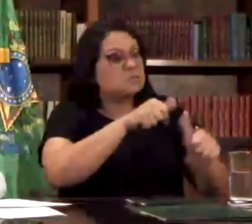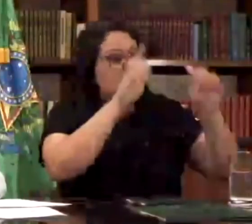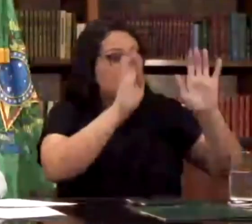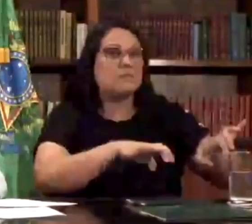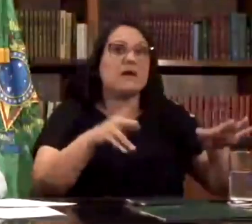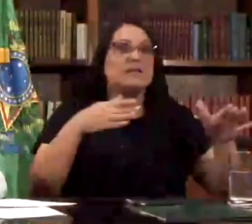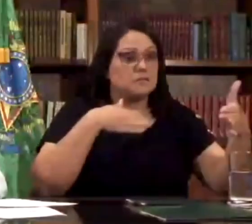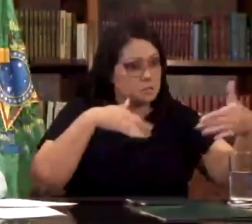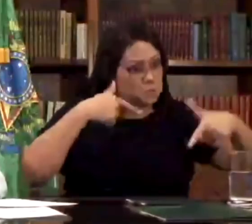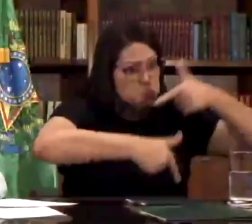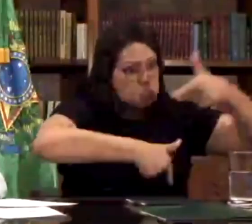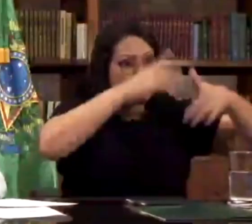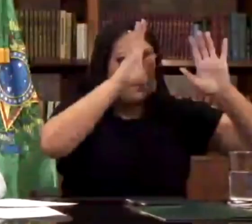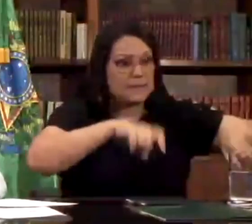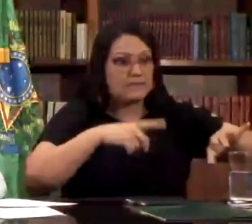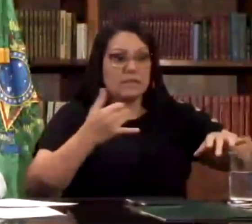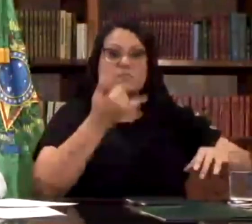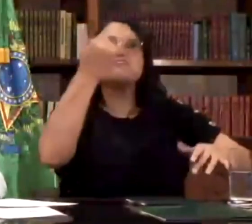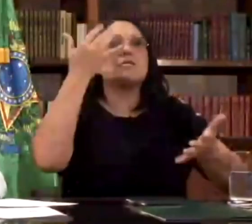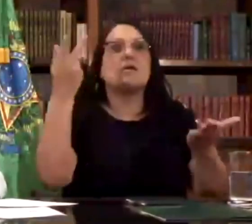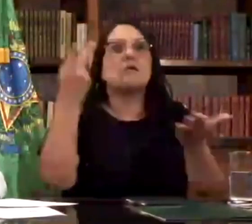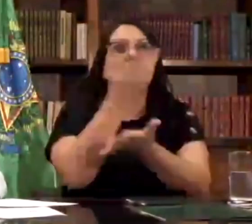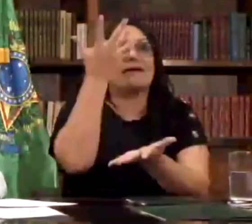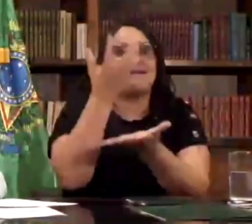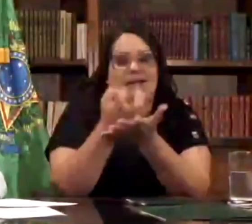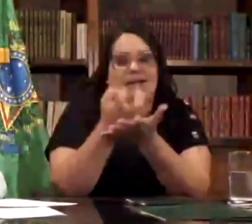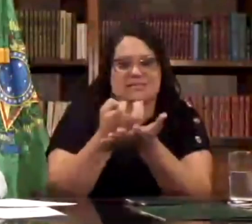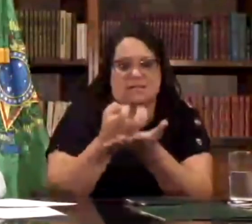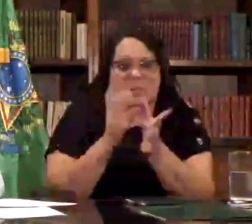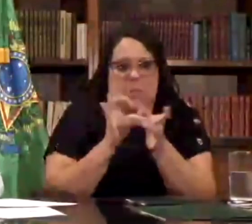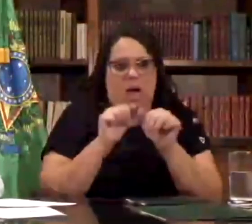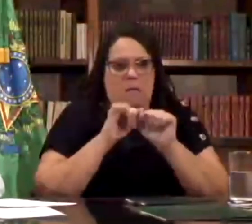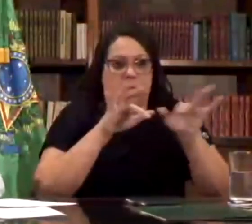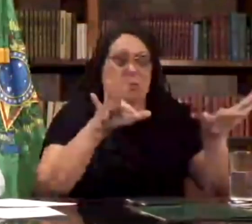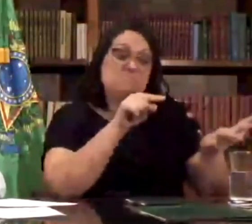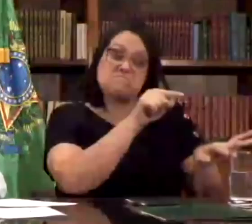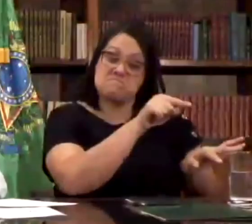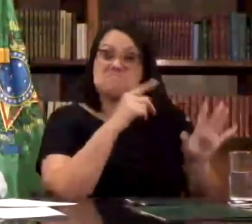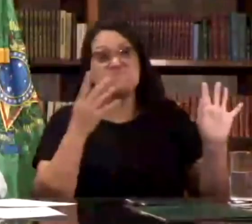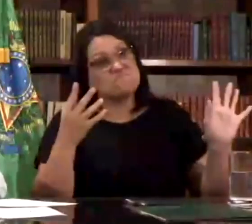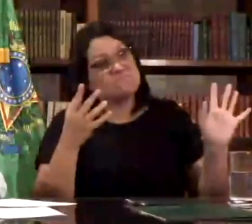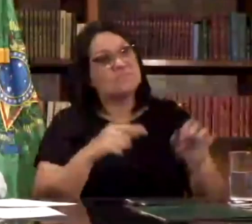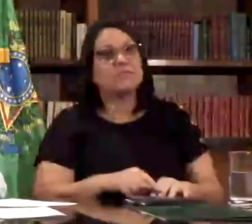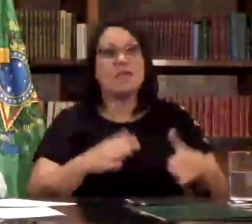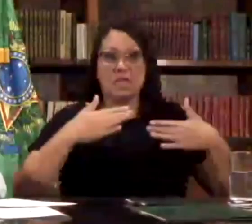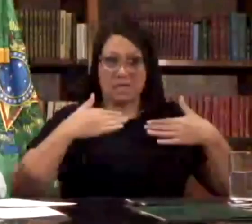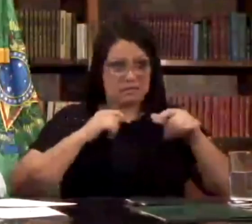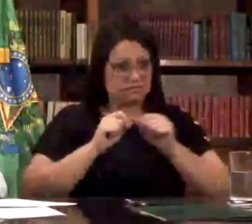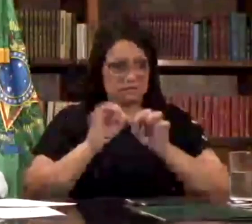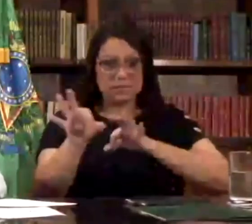da gravação, estava indo muito bem. Então temos que ter essa preocupação, porque eu não montei um ministério meu,